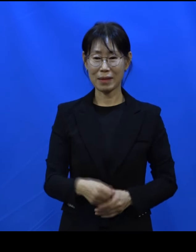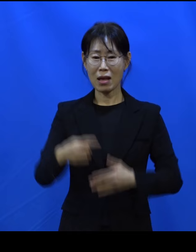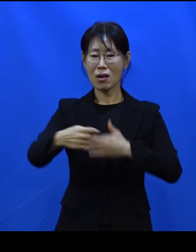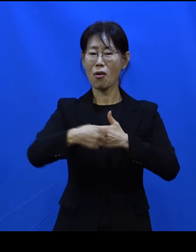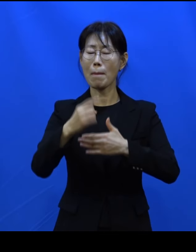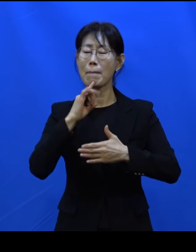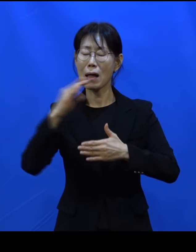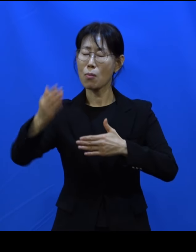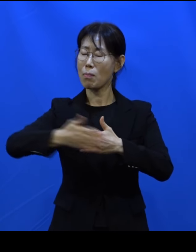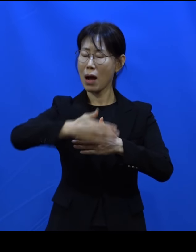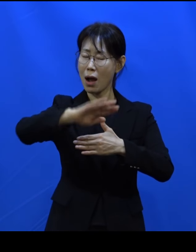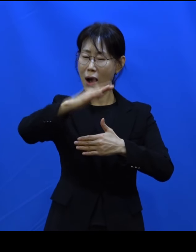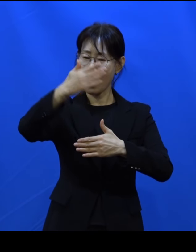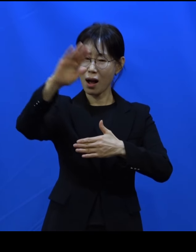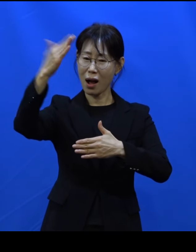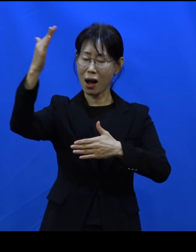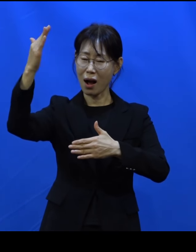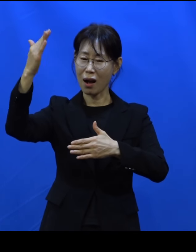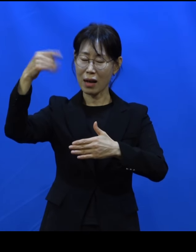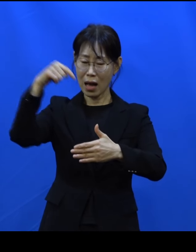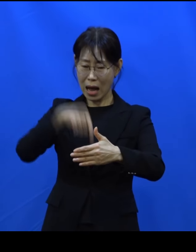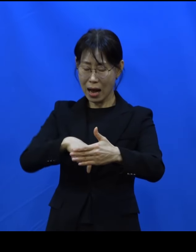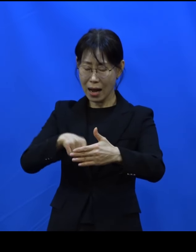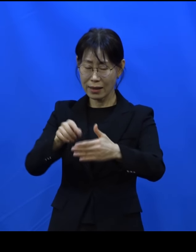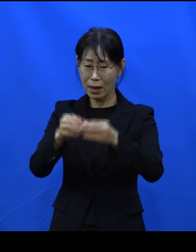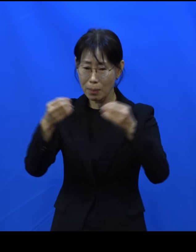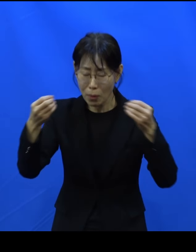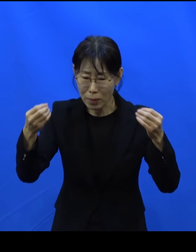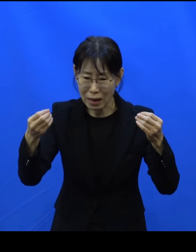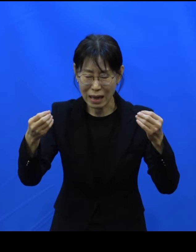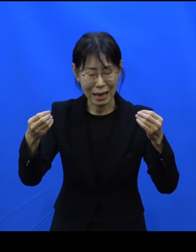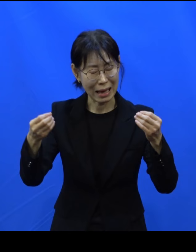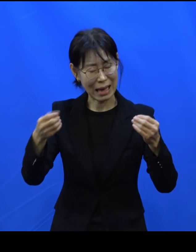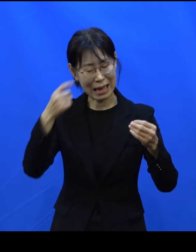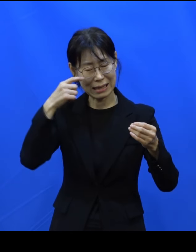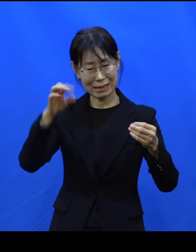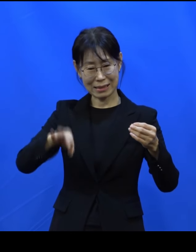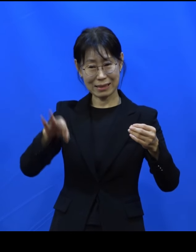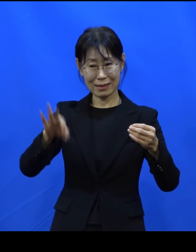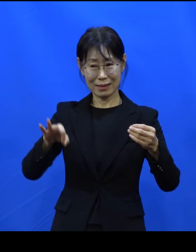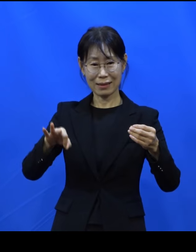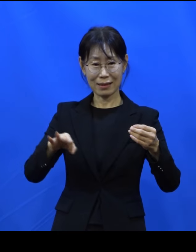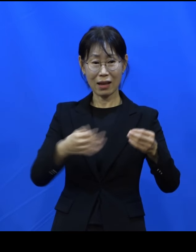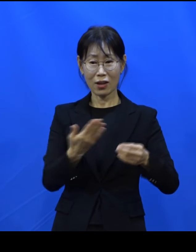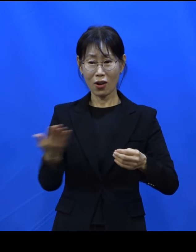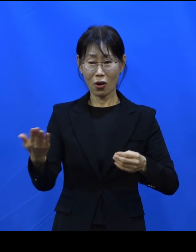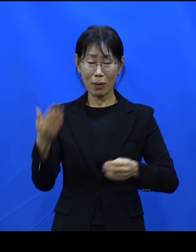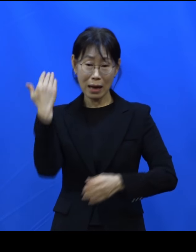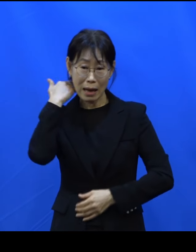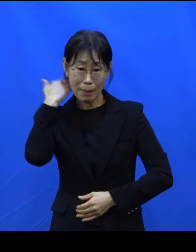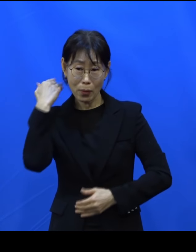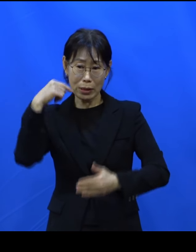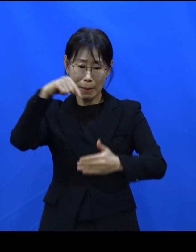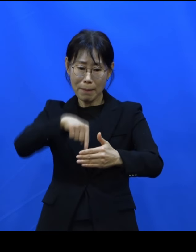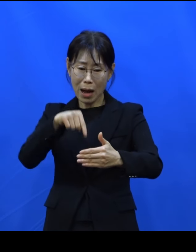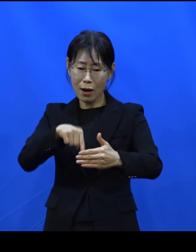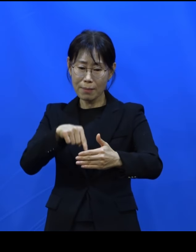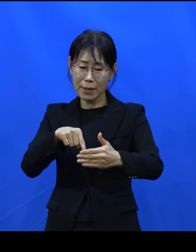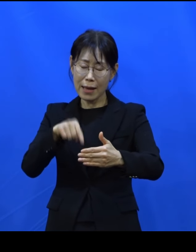겉만 화려한 거예요. 안으로 들어가니까 아닌 거야. 보이지 않는 부분이 진짜 정성이 들어가면 진짜죠,